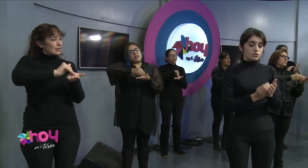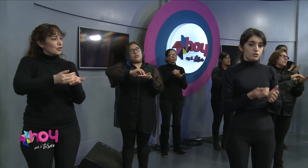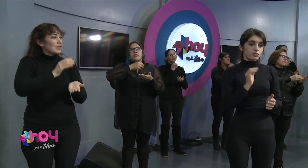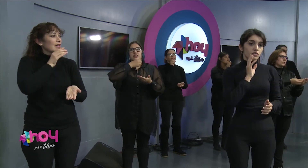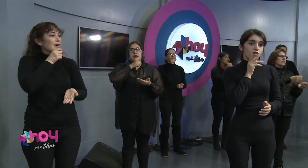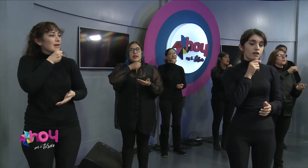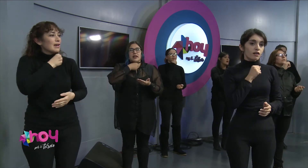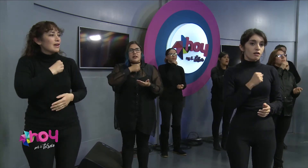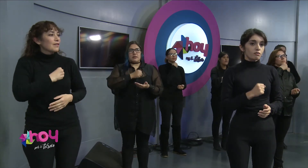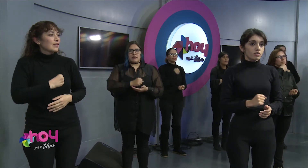de